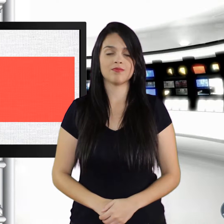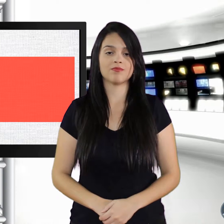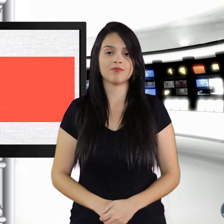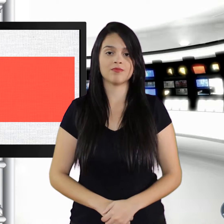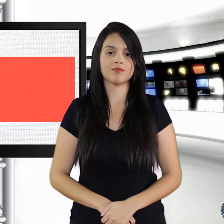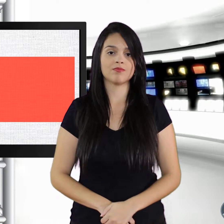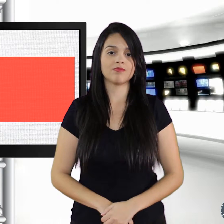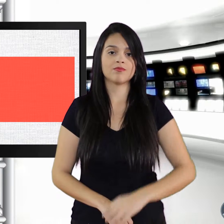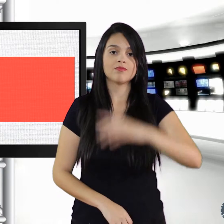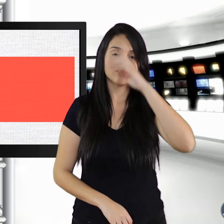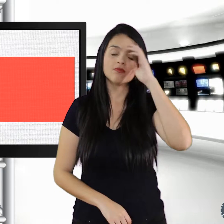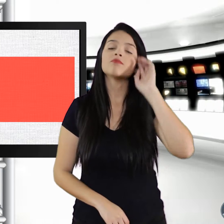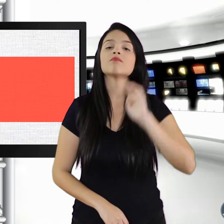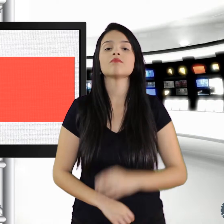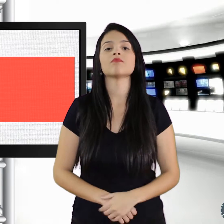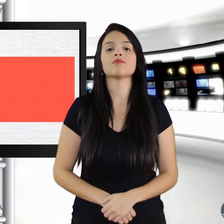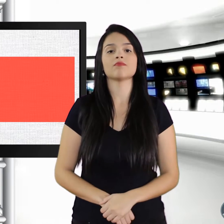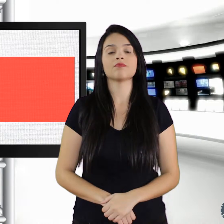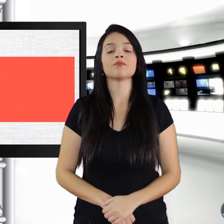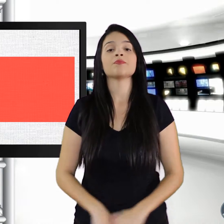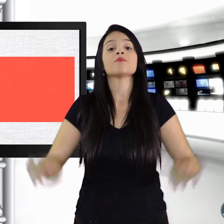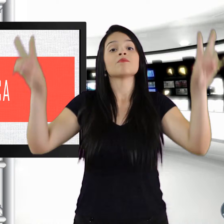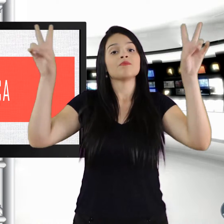Próximo tópico: mudança.